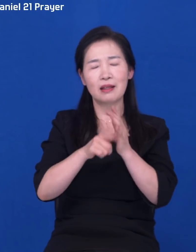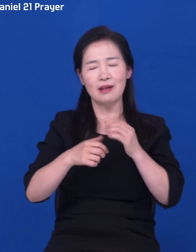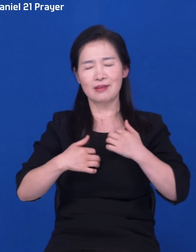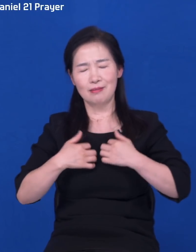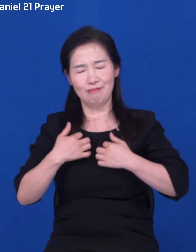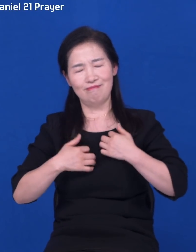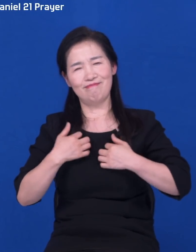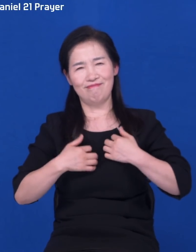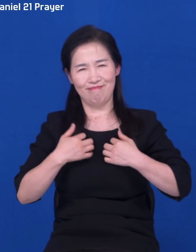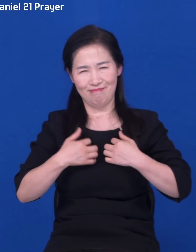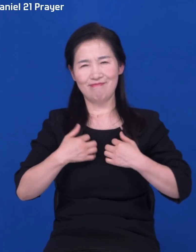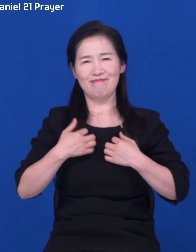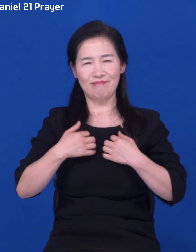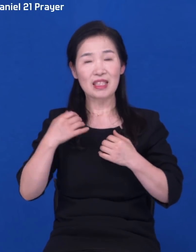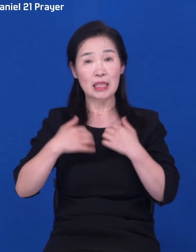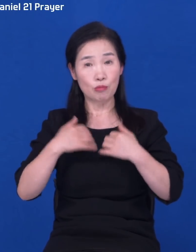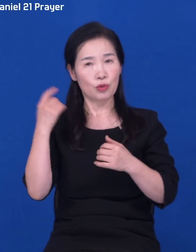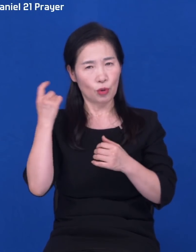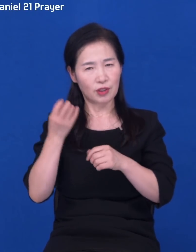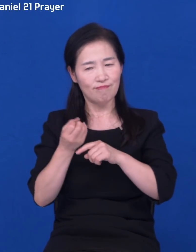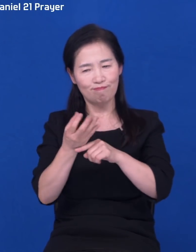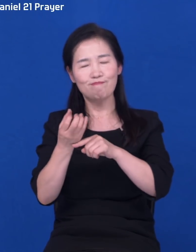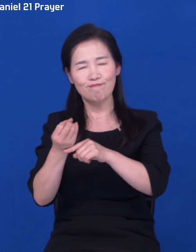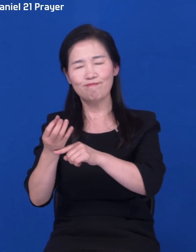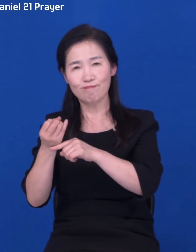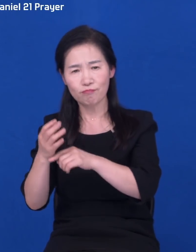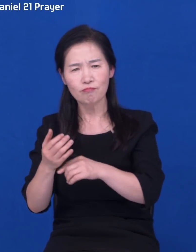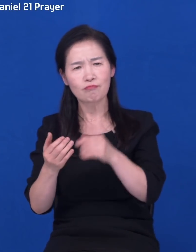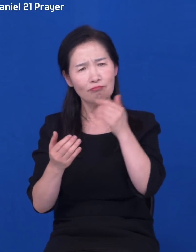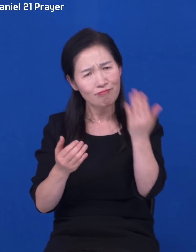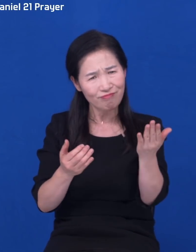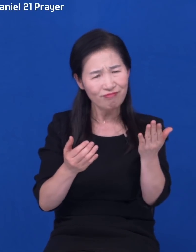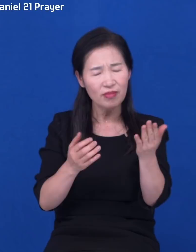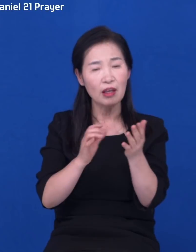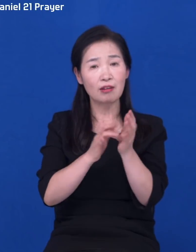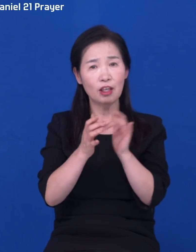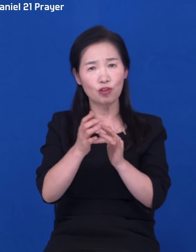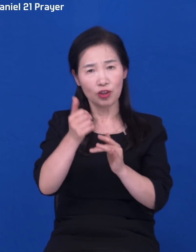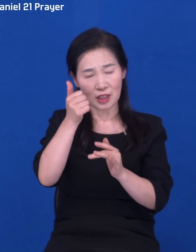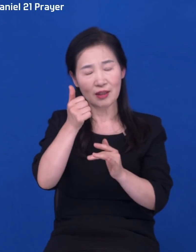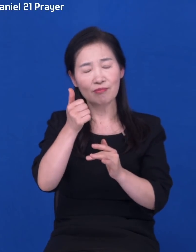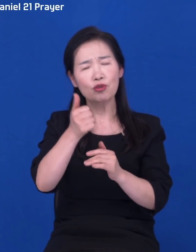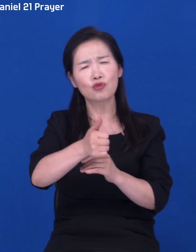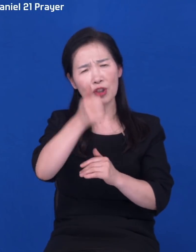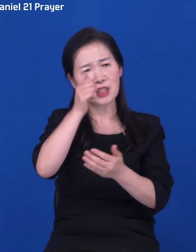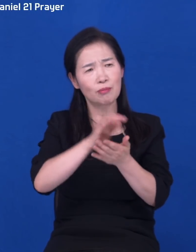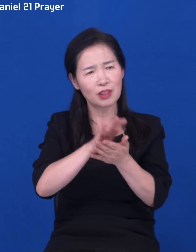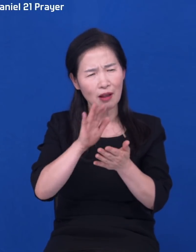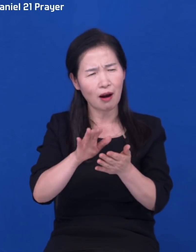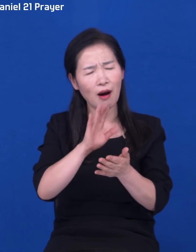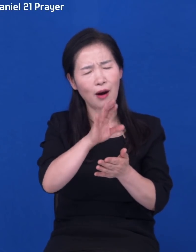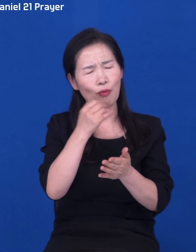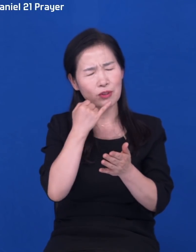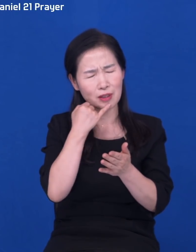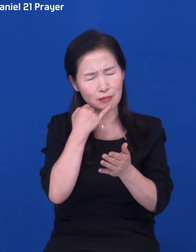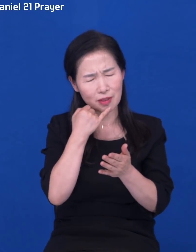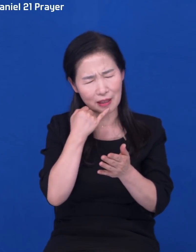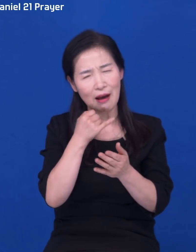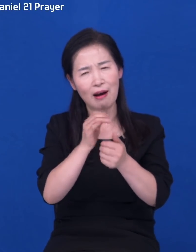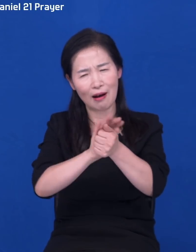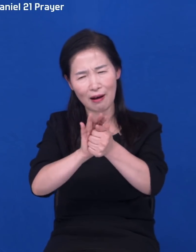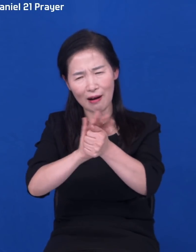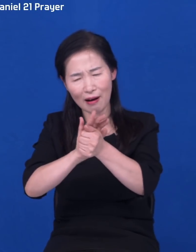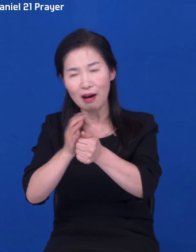너무 기쁜 소식을 알려주고 싶었어요. 예수님이 당신 주인이에요. 괜찮아요. 이렇게 얘기하고 다녔는데 이분들이